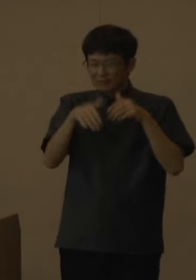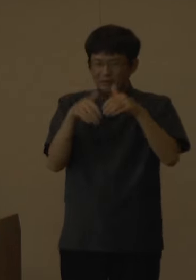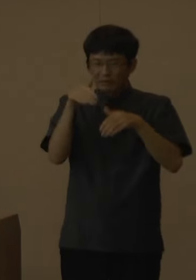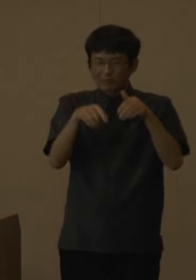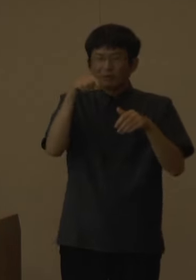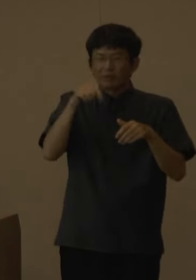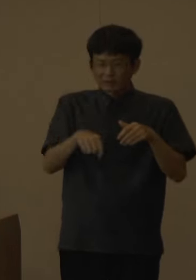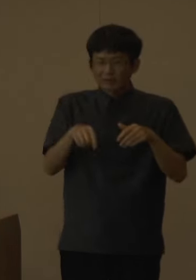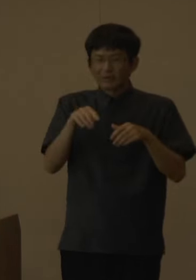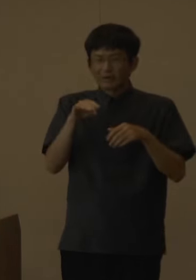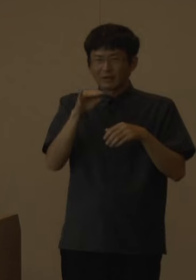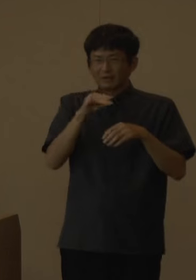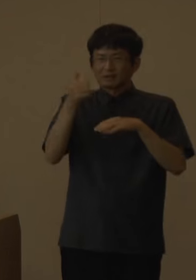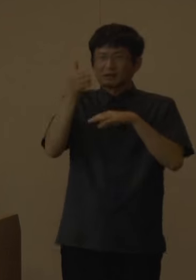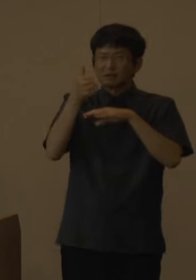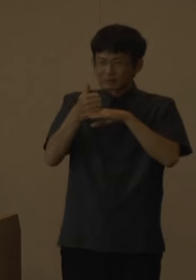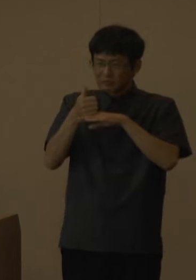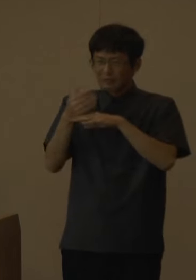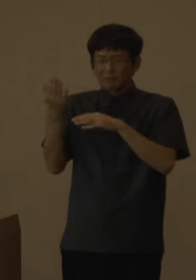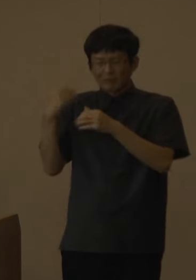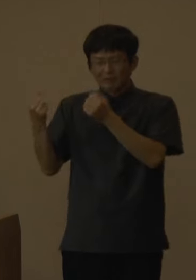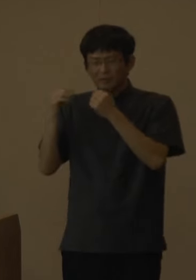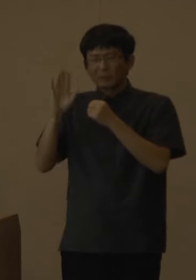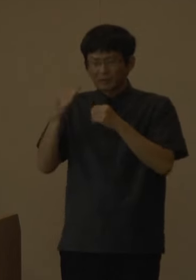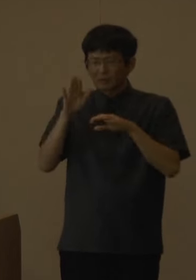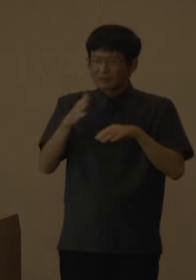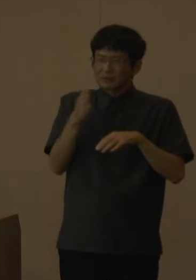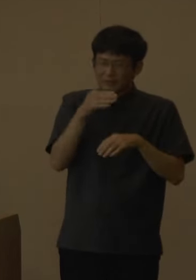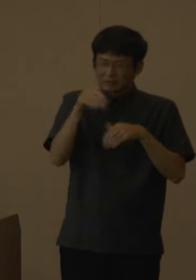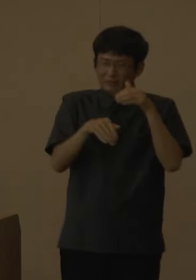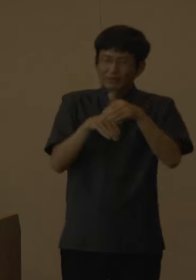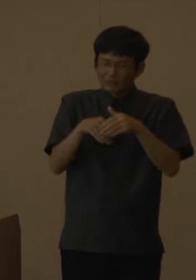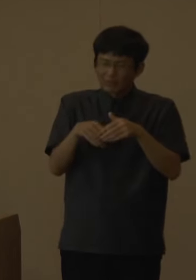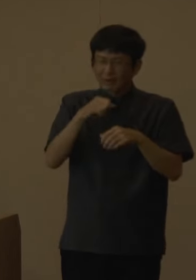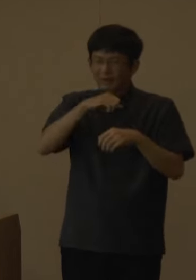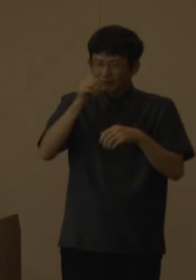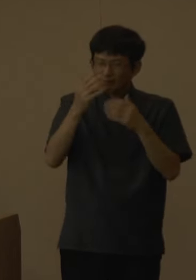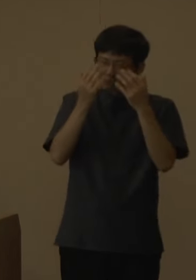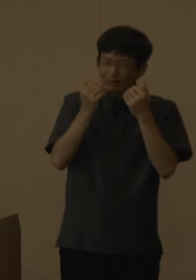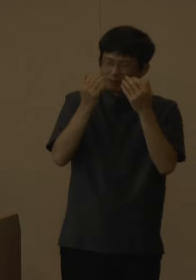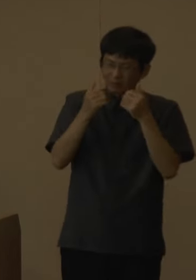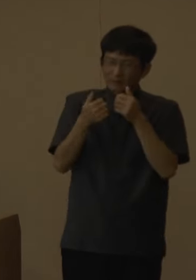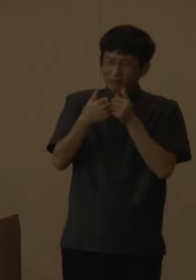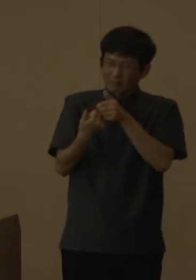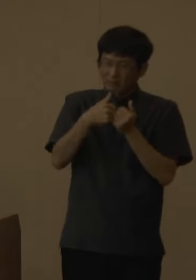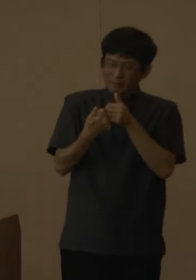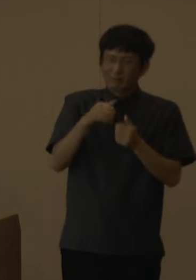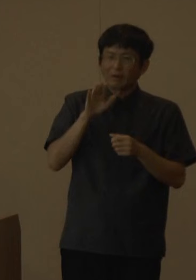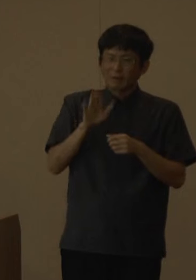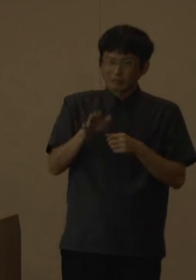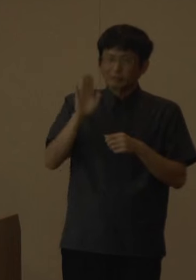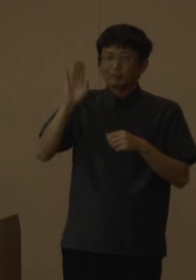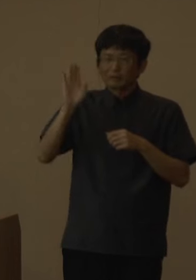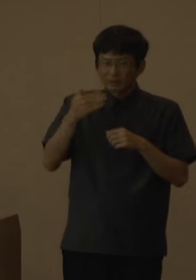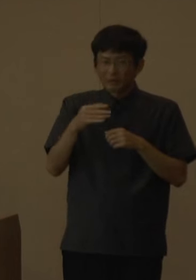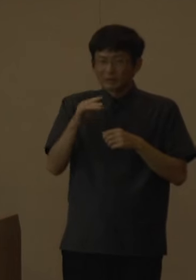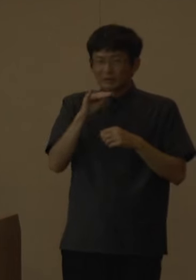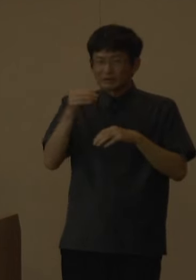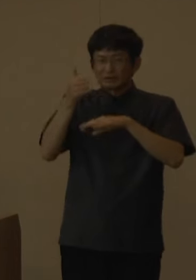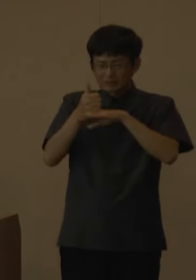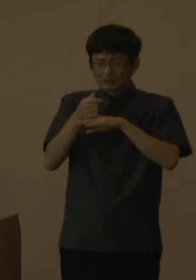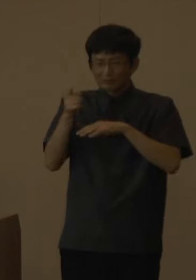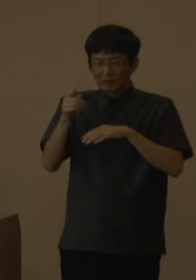一時はオール沖縄がかなり強かったと思うんですけども、近年では相当勝ち負けが出るような形になっていますが、知事のこのオール沖縄